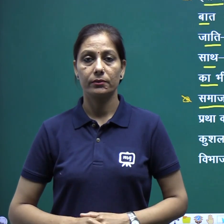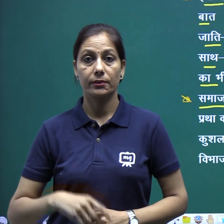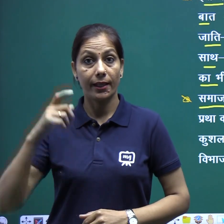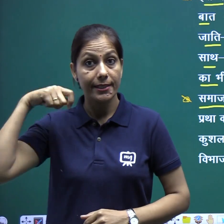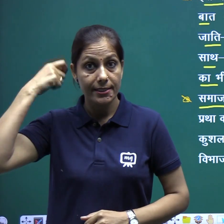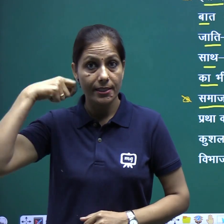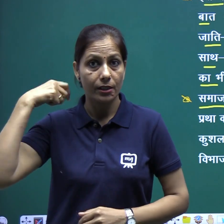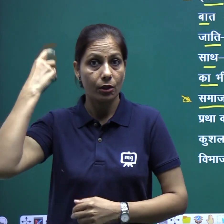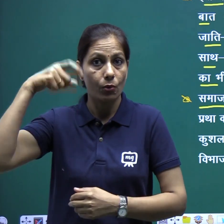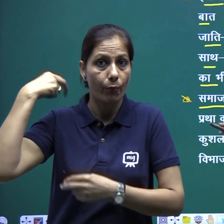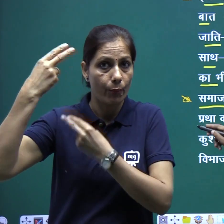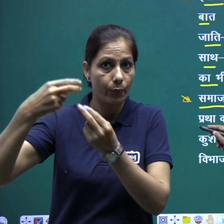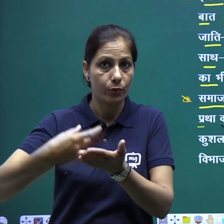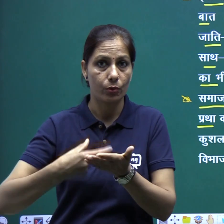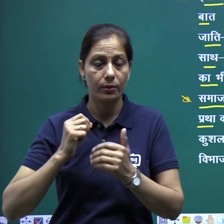जाति प्रथा को